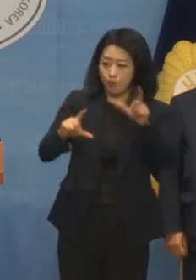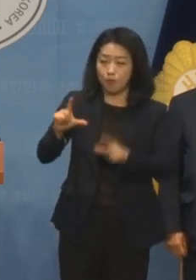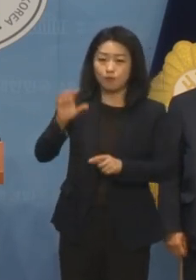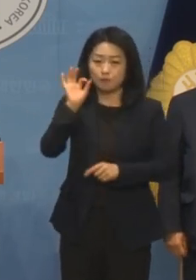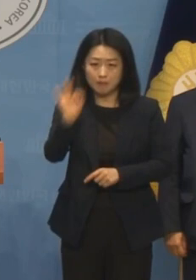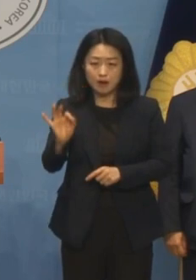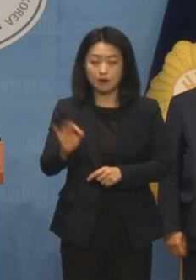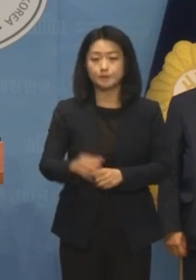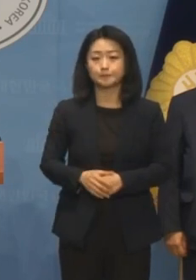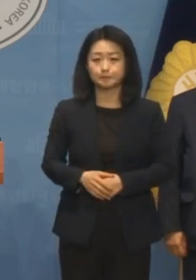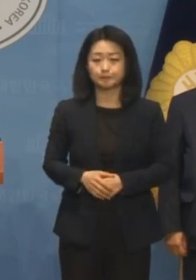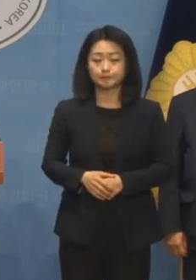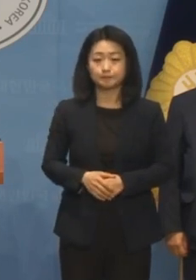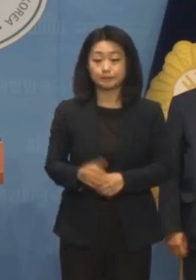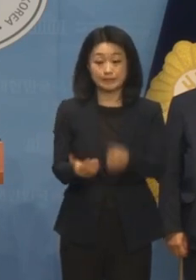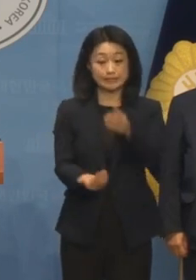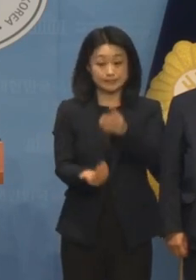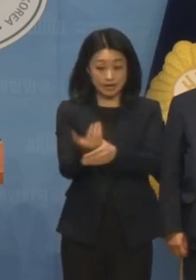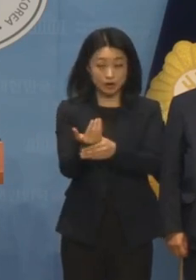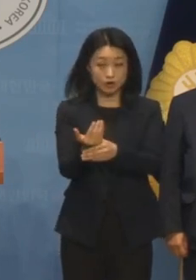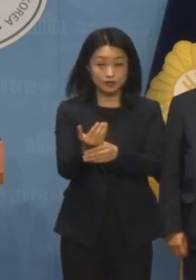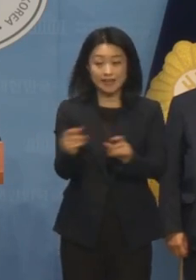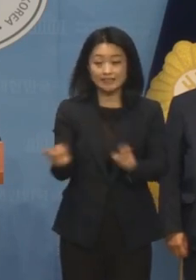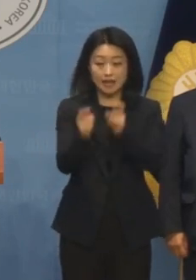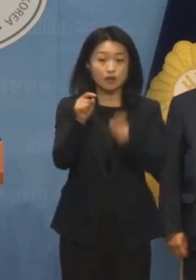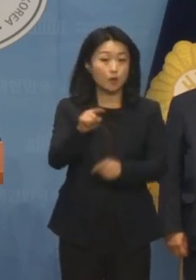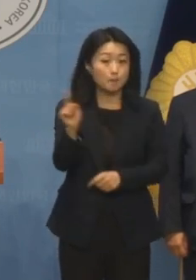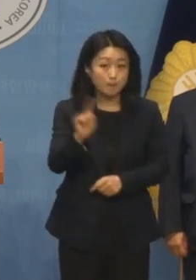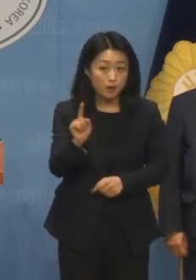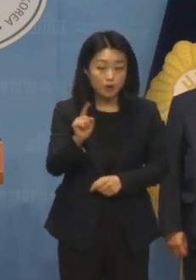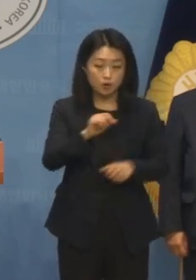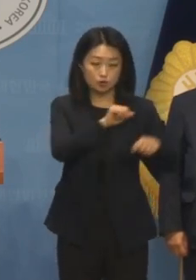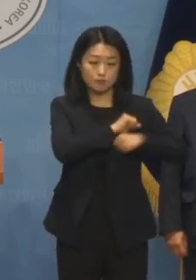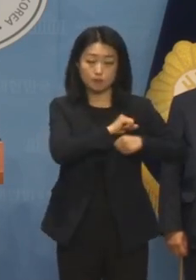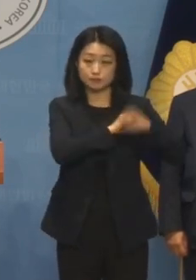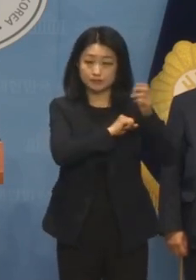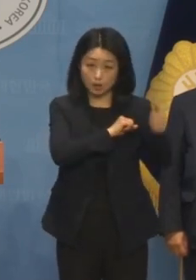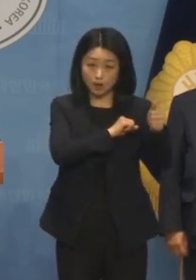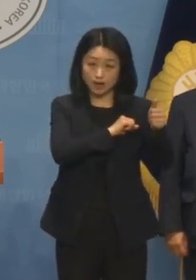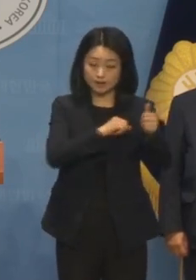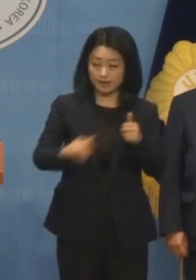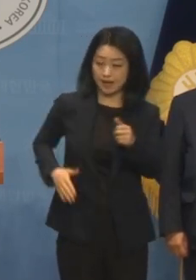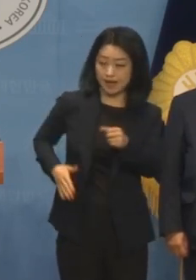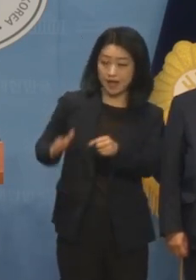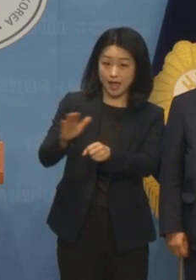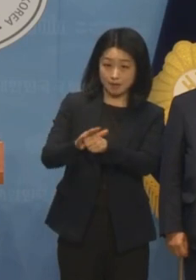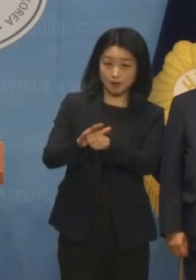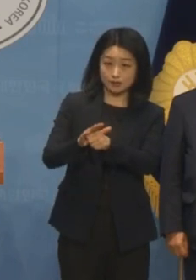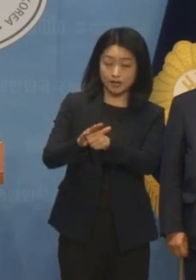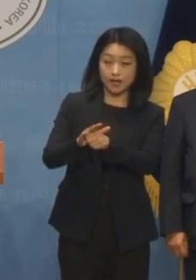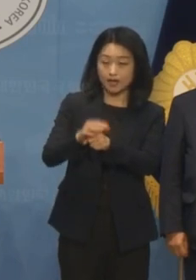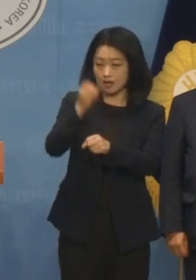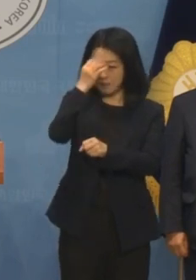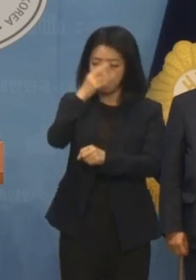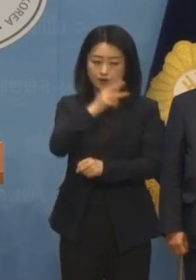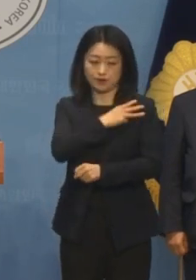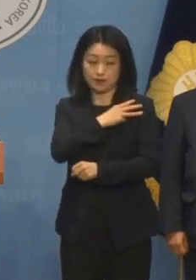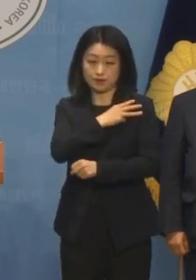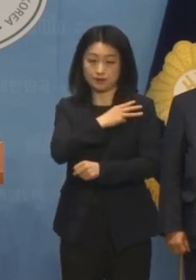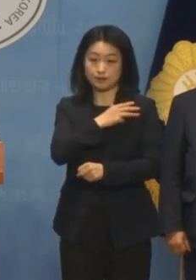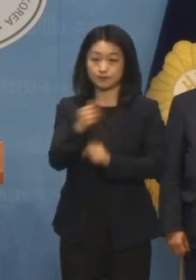버렸습니다. 이 사건의 핵심 쟁점은 국방부 장관과 해병대 사령관의 이첩 보류